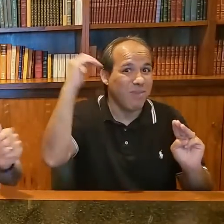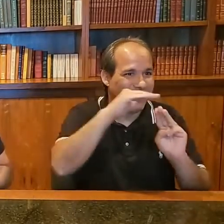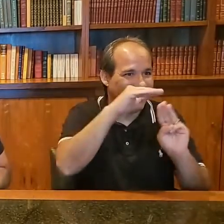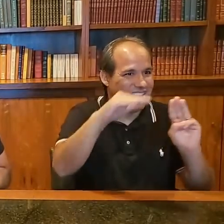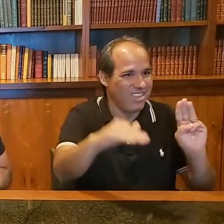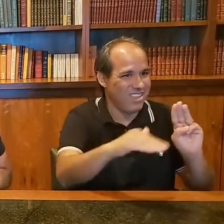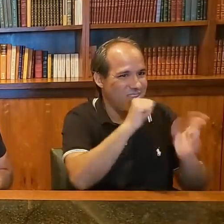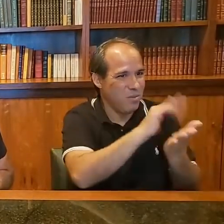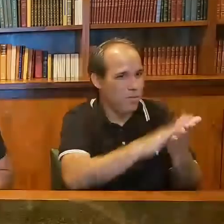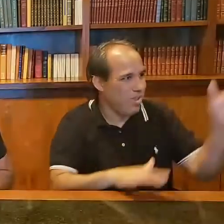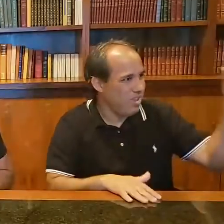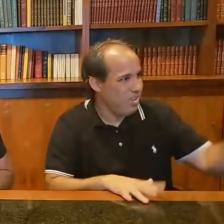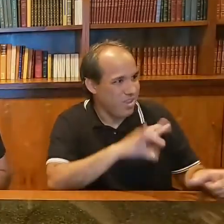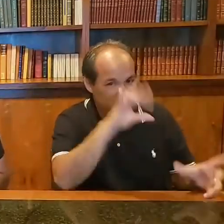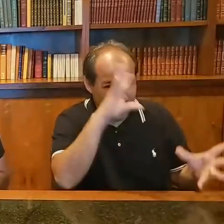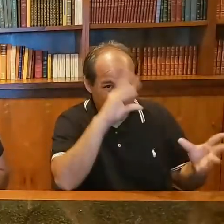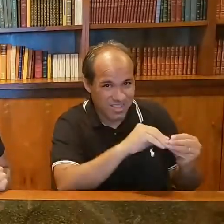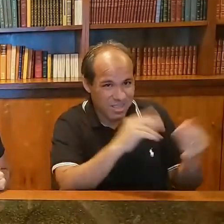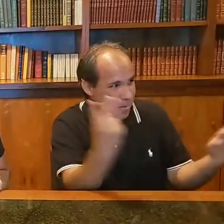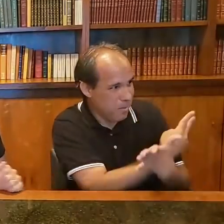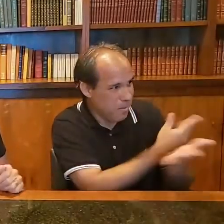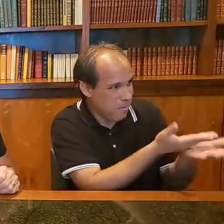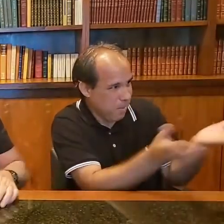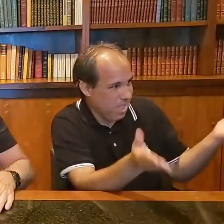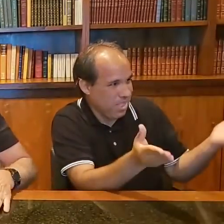senhor. Será que eu vou tirar a virgindade do Cid?